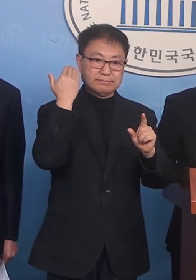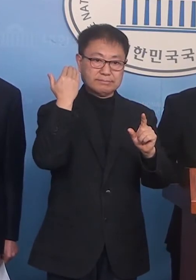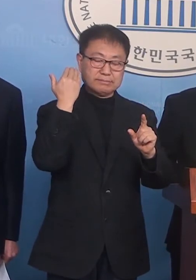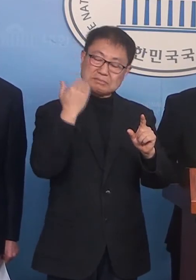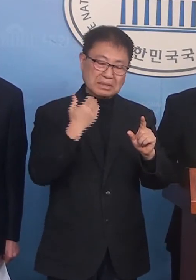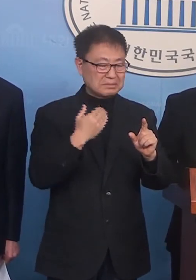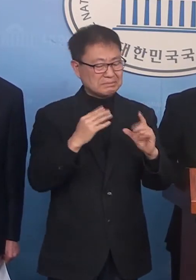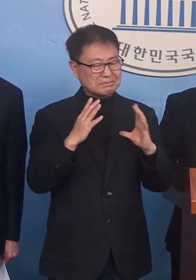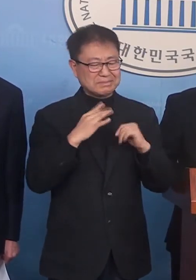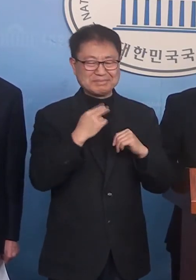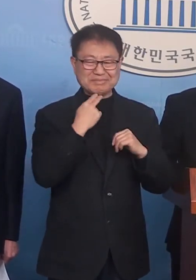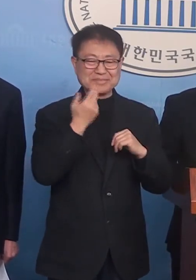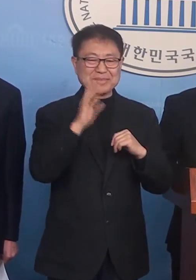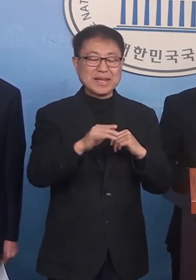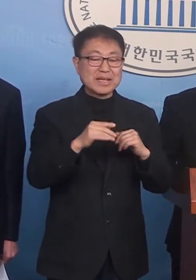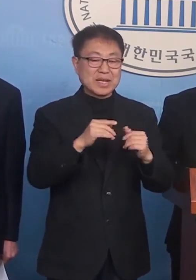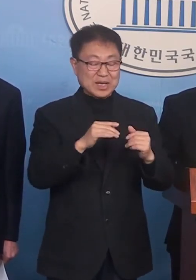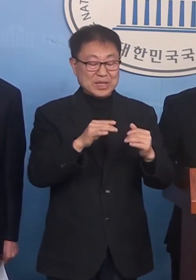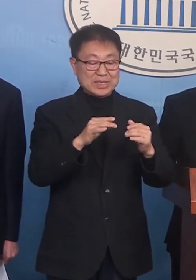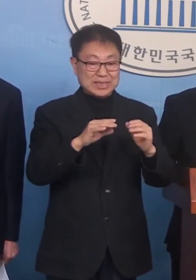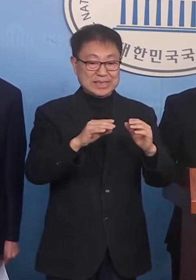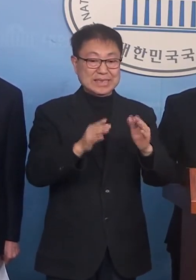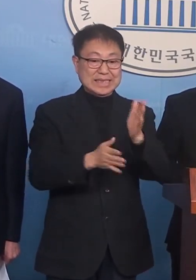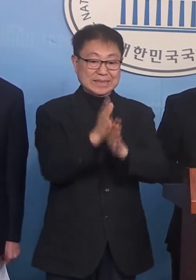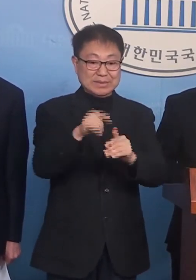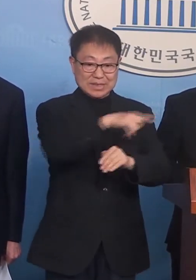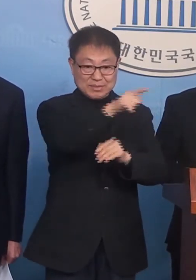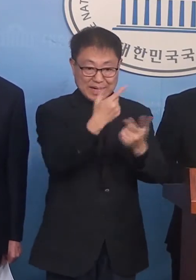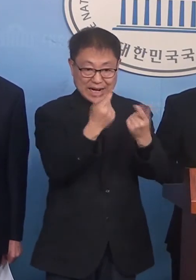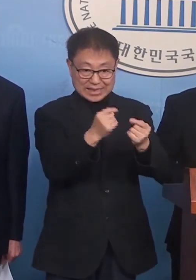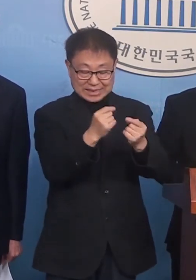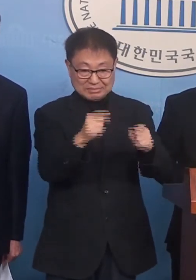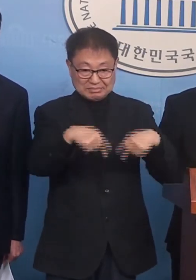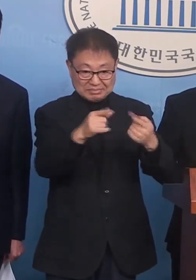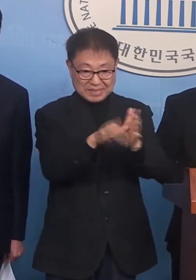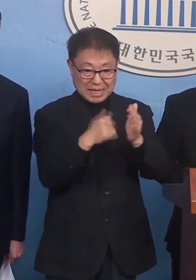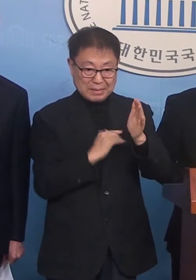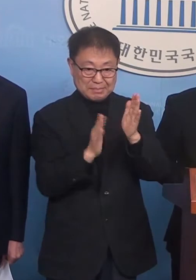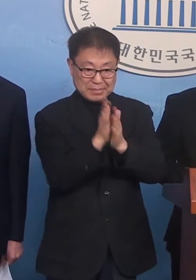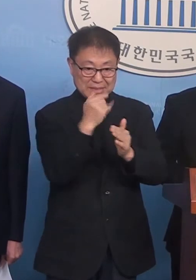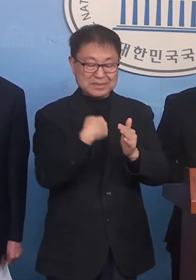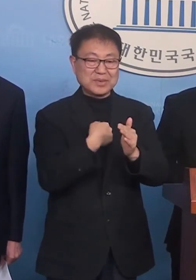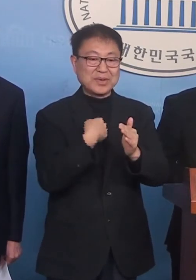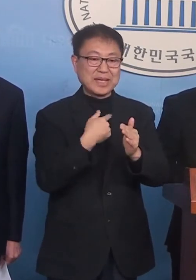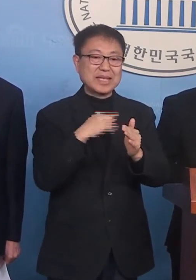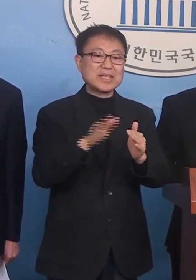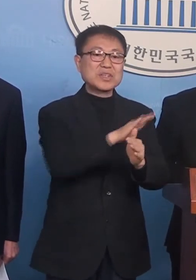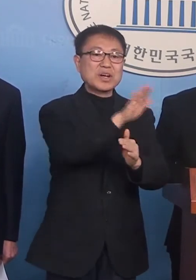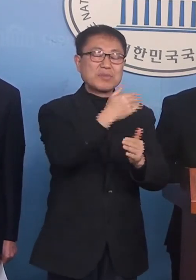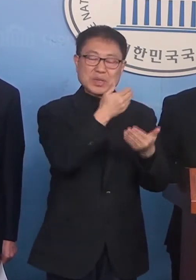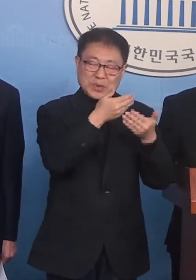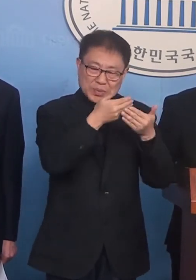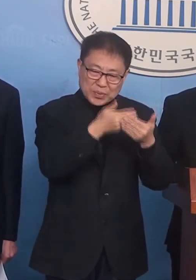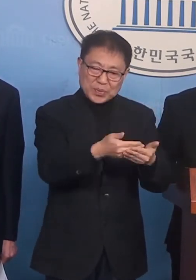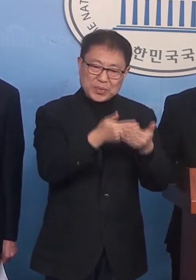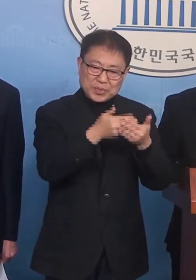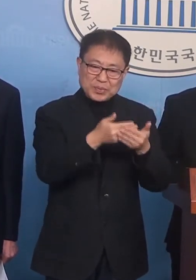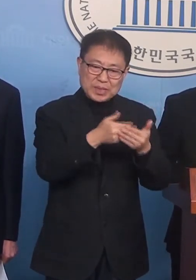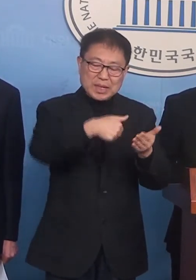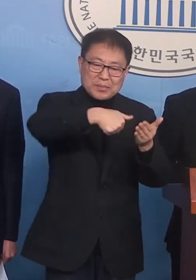잘난 것은 없지만 동료 시민 여러분과 함께 있을 때 더욱 빛나는 이성재에게 여러분의 소중한